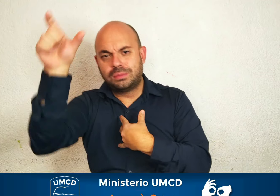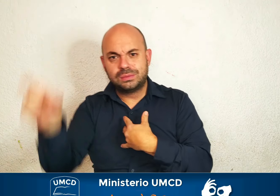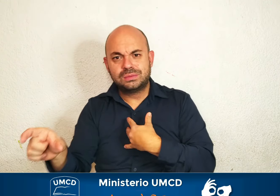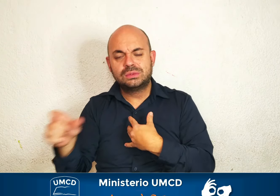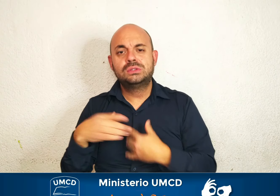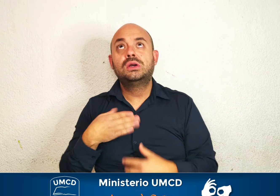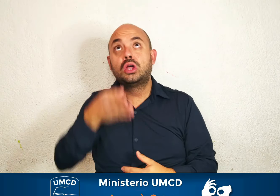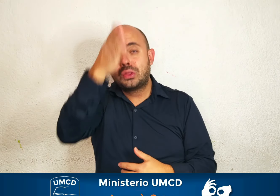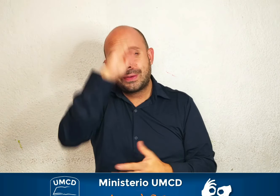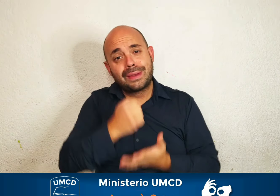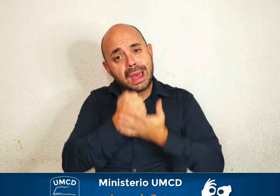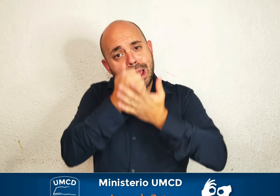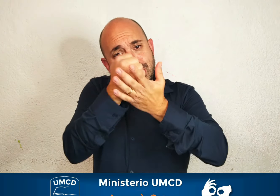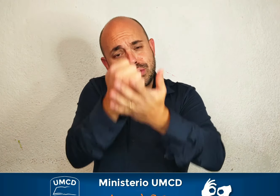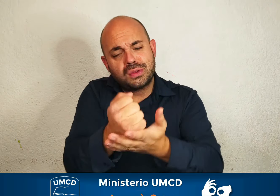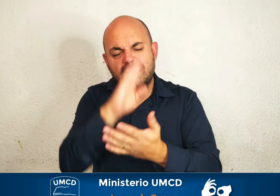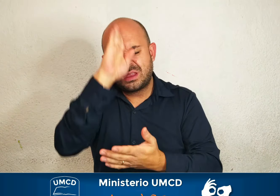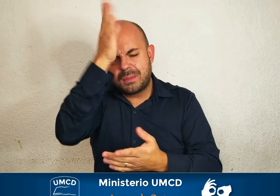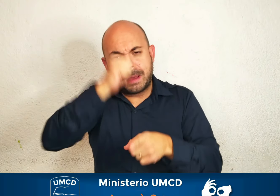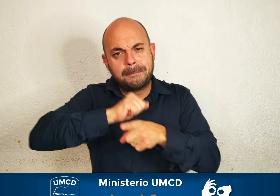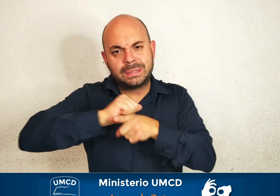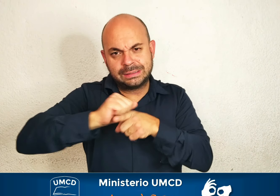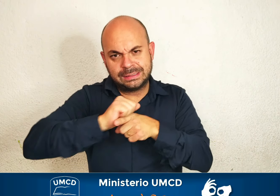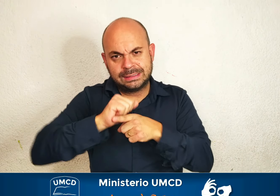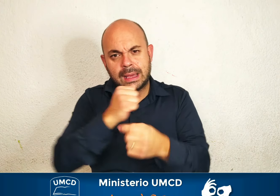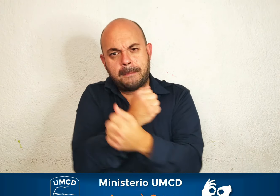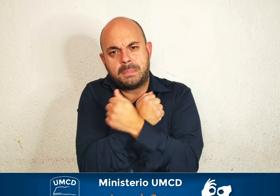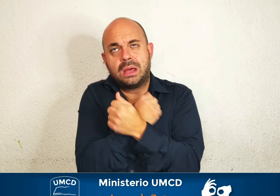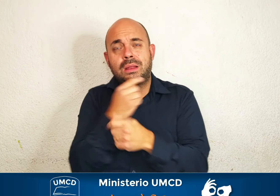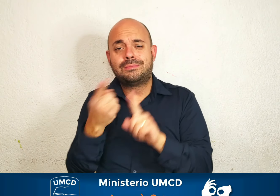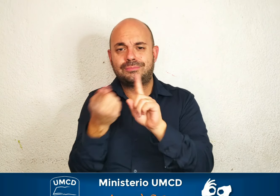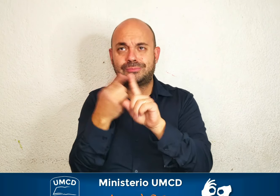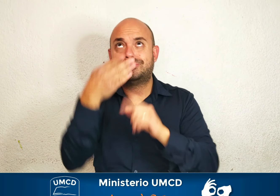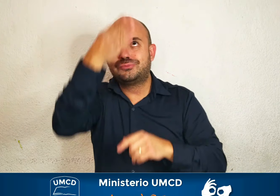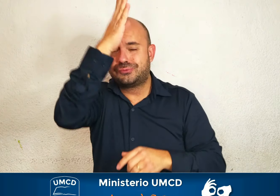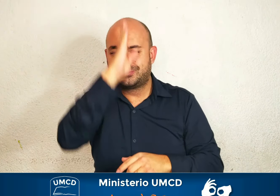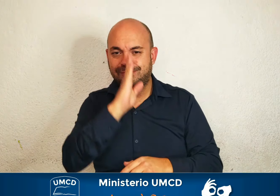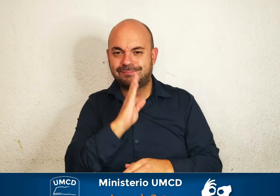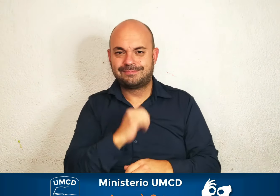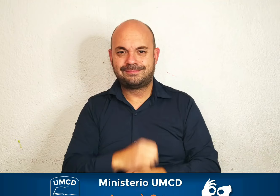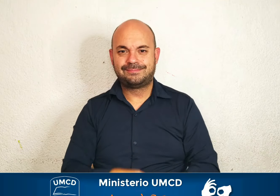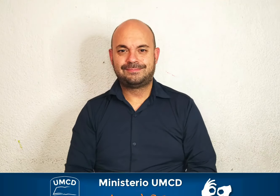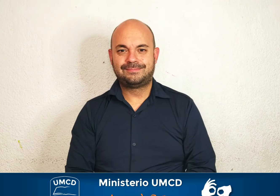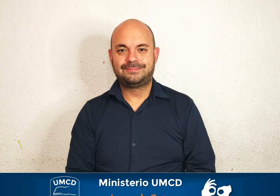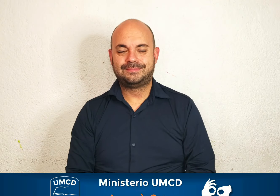esto. Que Dios nos ayude a cumplir ese primer y grande mandamiento.